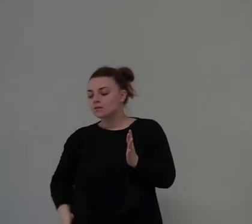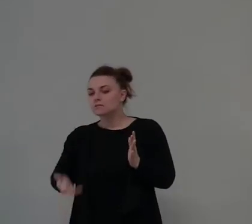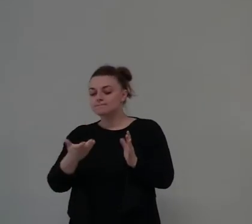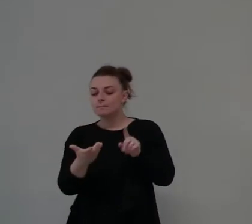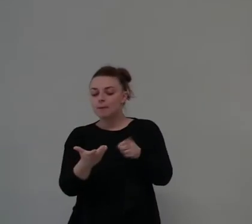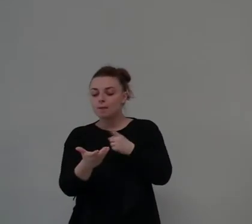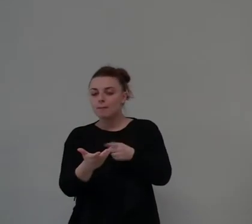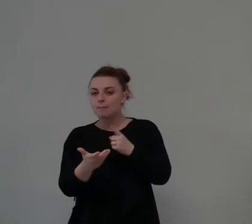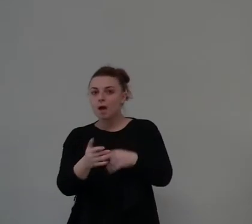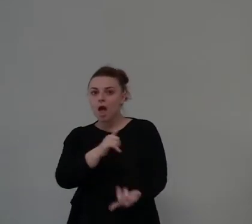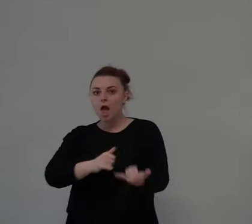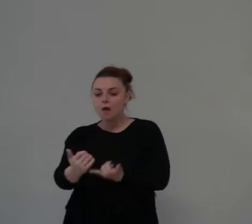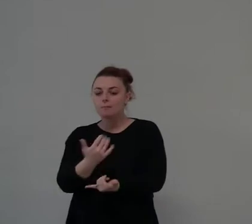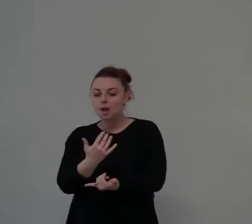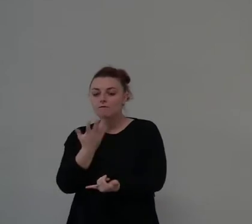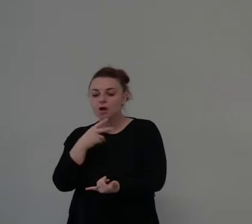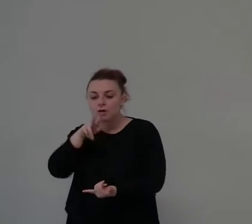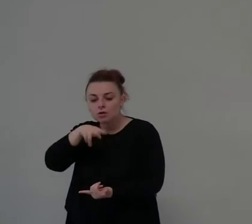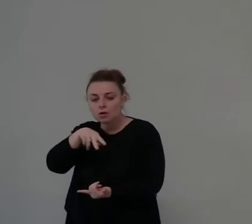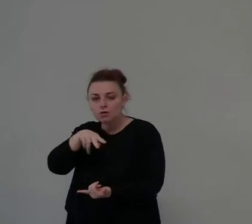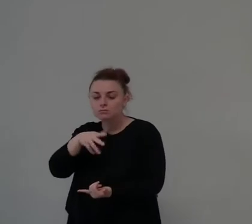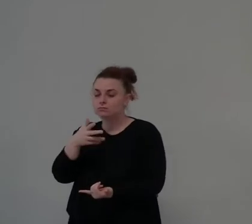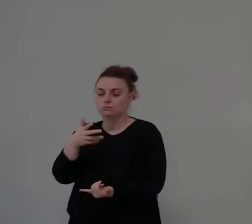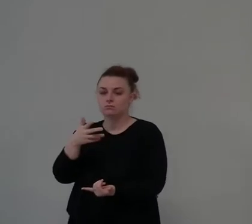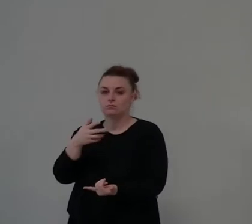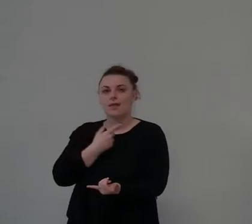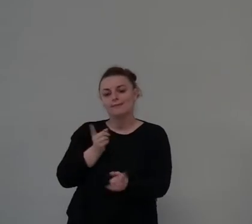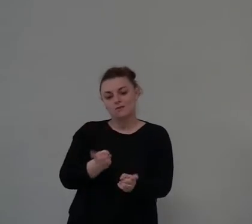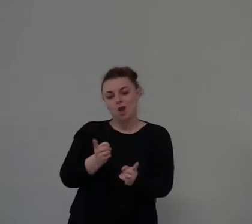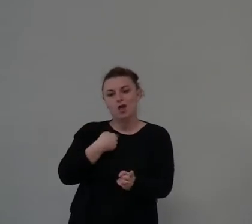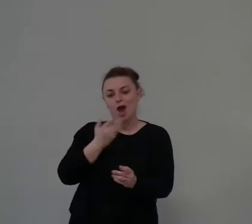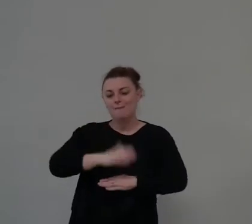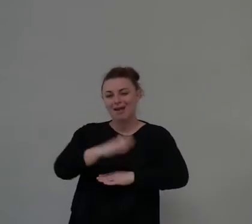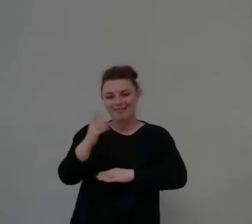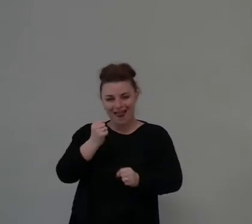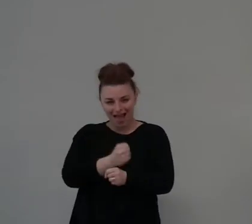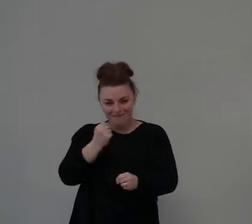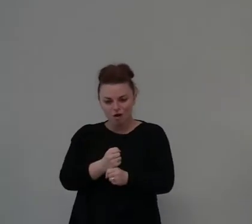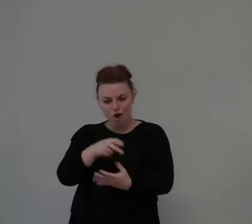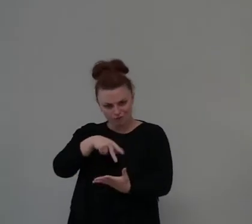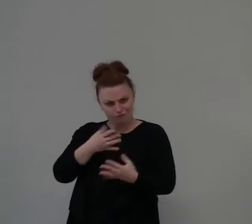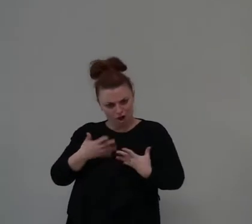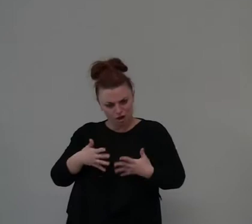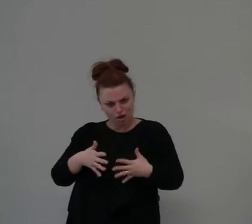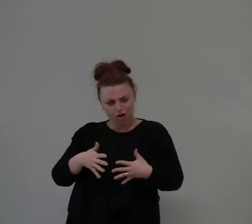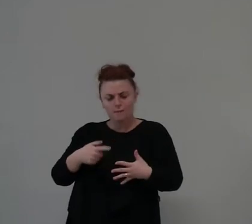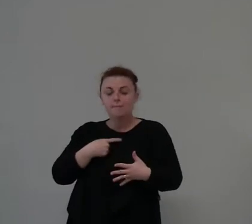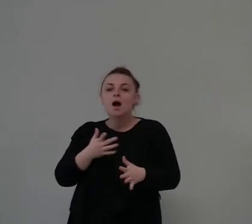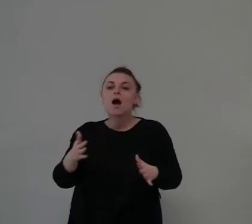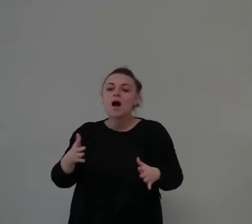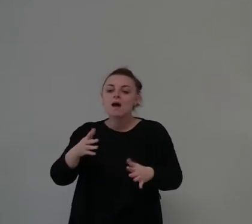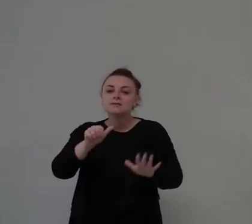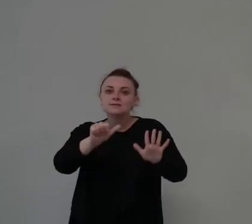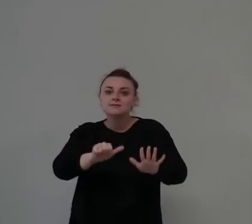email. Io normalmente le controllo la mattina quando sono al lavoro, ma quando sto pregando alle 6 di